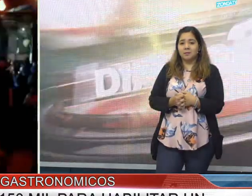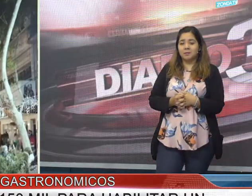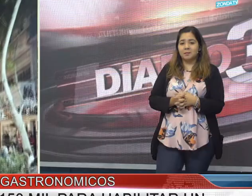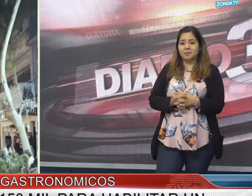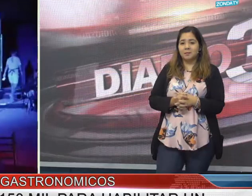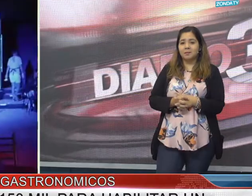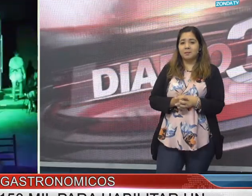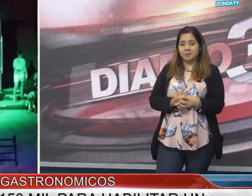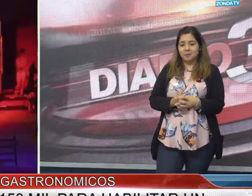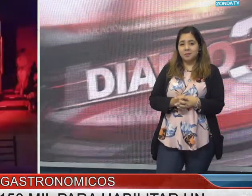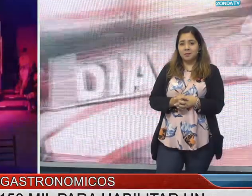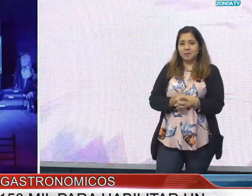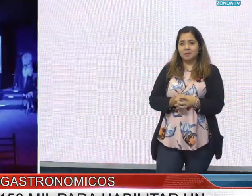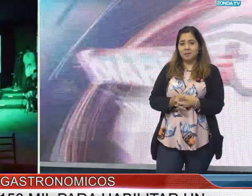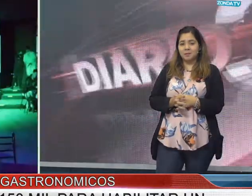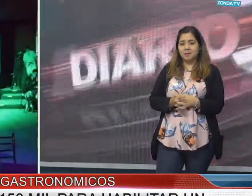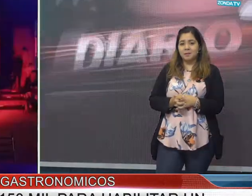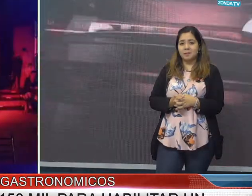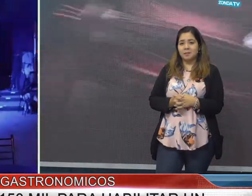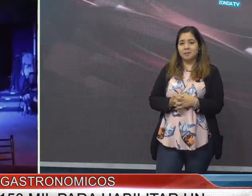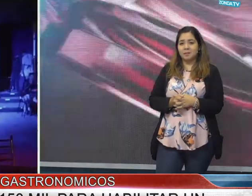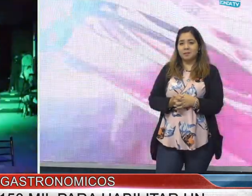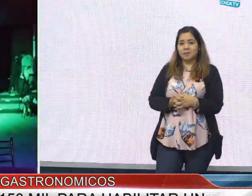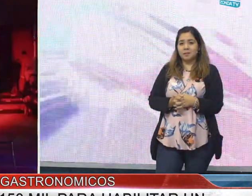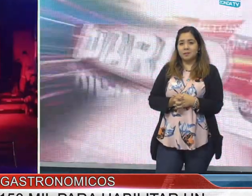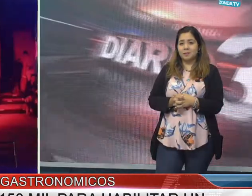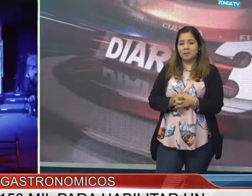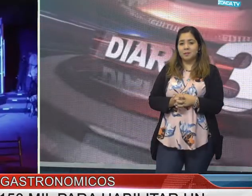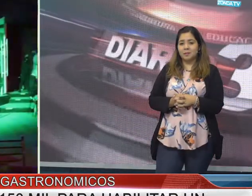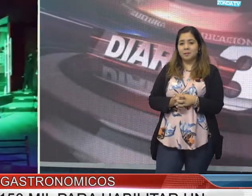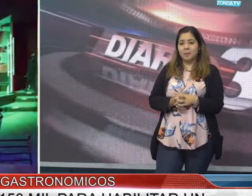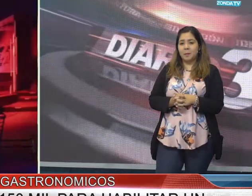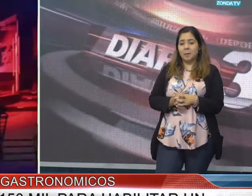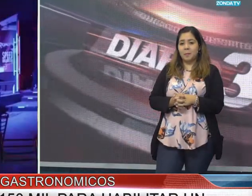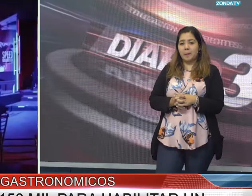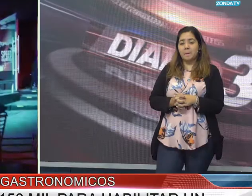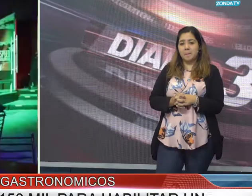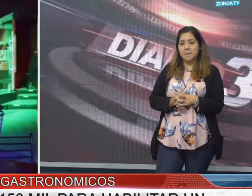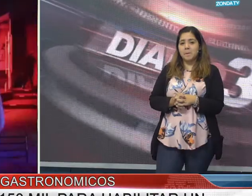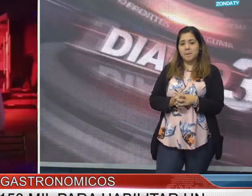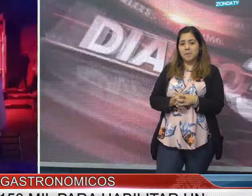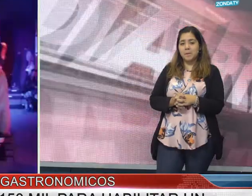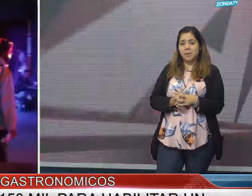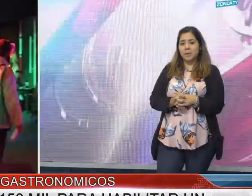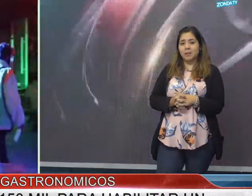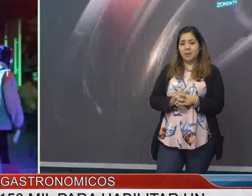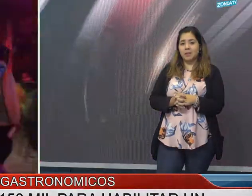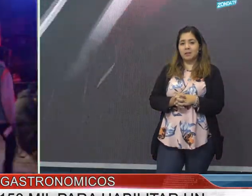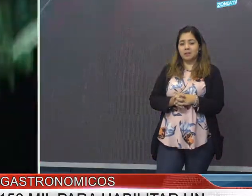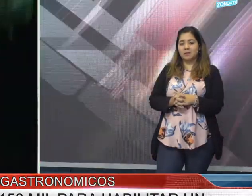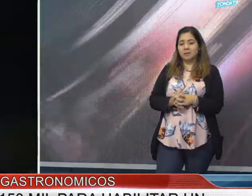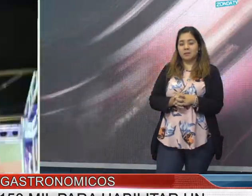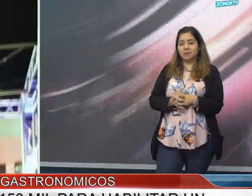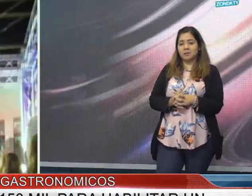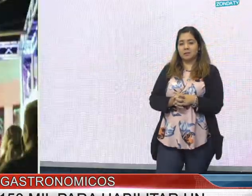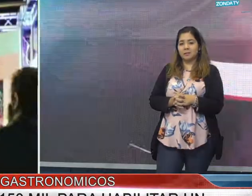señor gobernador para que nos diga ahora si cómo es la aplicación del DNU que está en el nivel nacional, que ha dicho el presidente, para ver cómo lo aplicamos